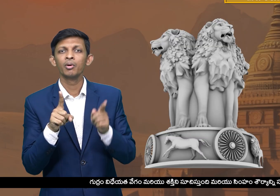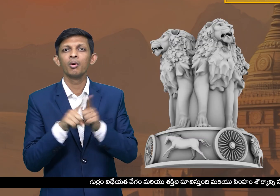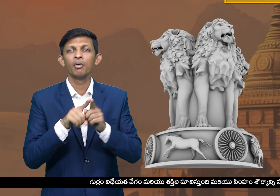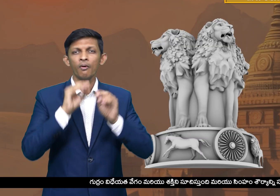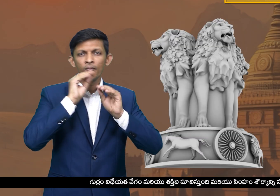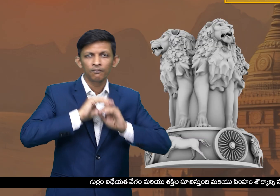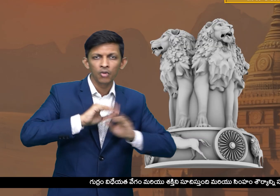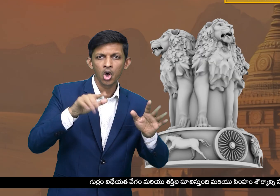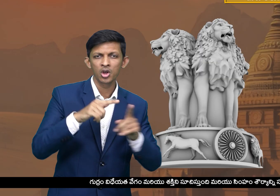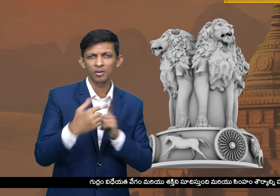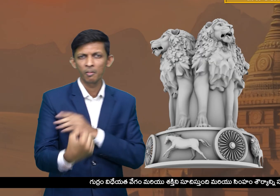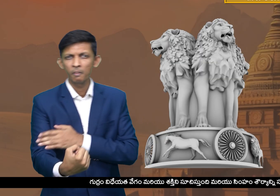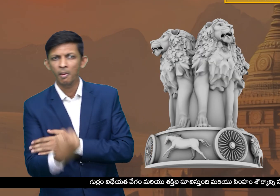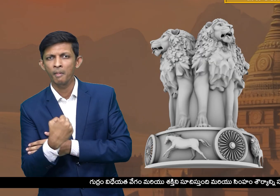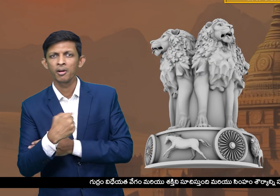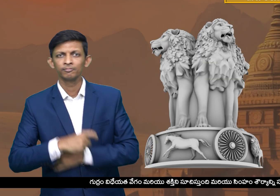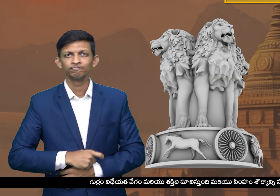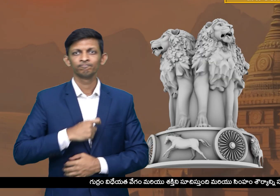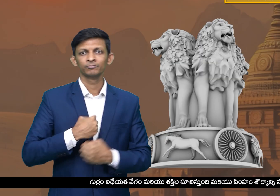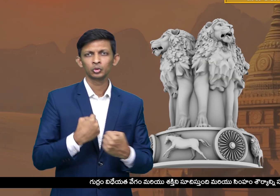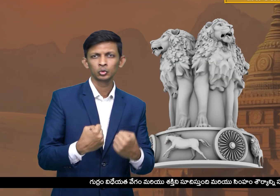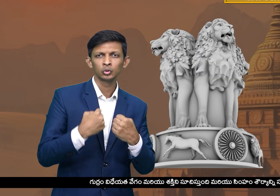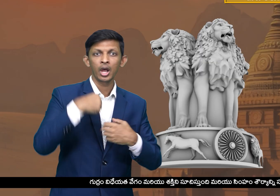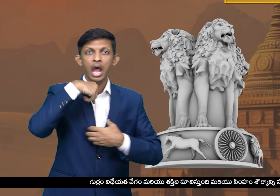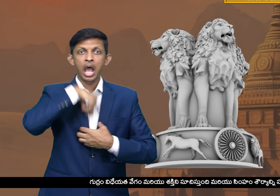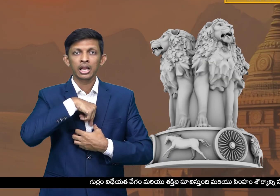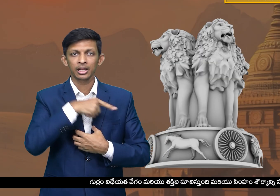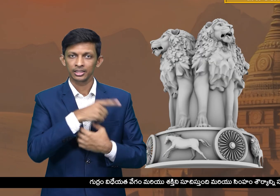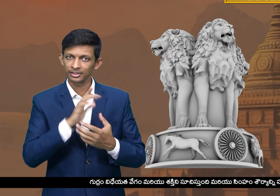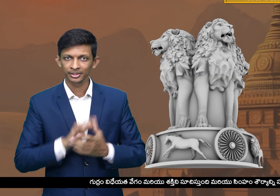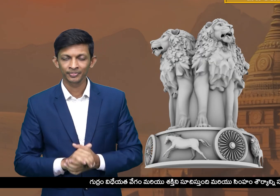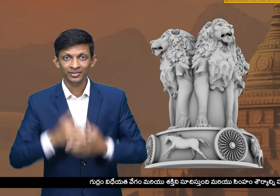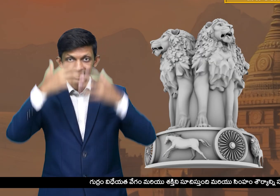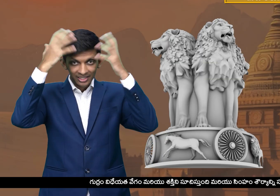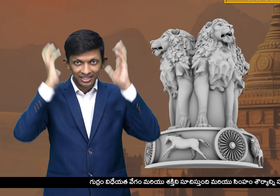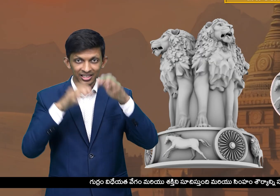గుర్రం విధేయత, వేగం మరియు శక్తిని సూచిస్తుంది.